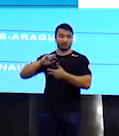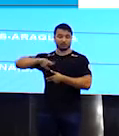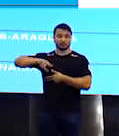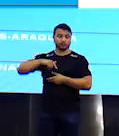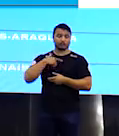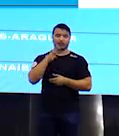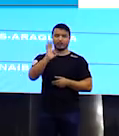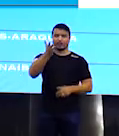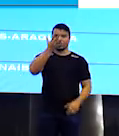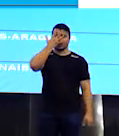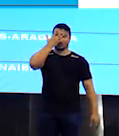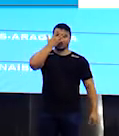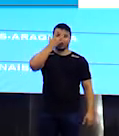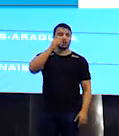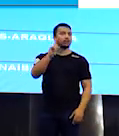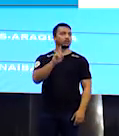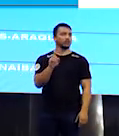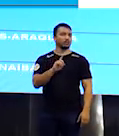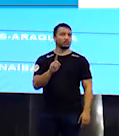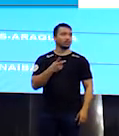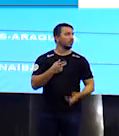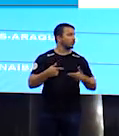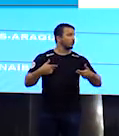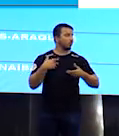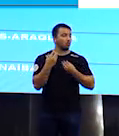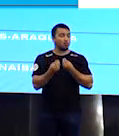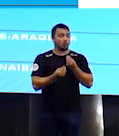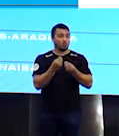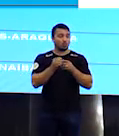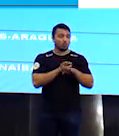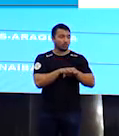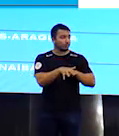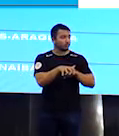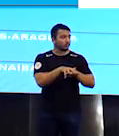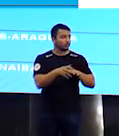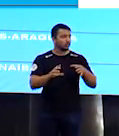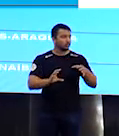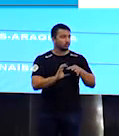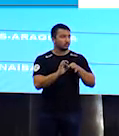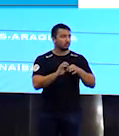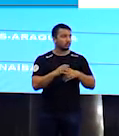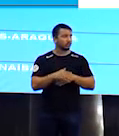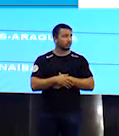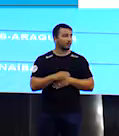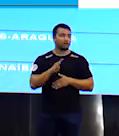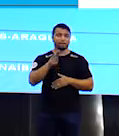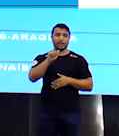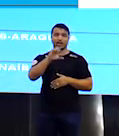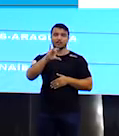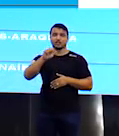para você decorar as usinas e associar as bacias.